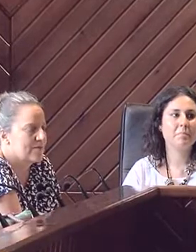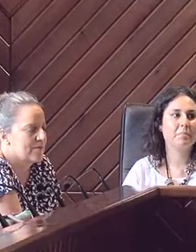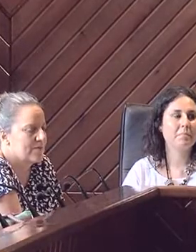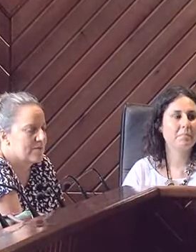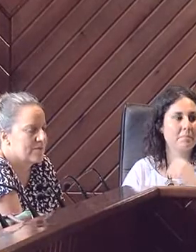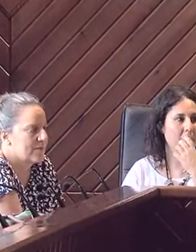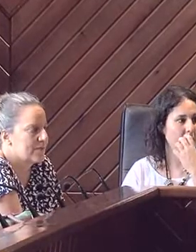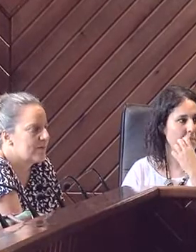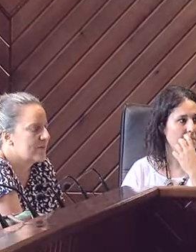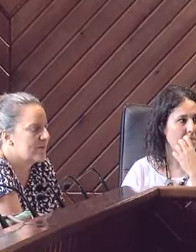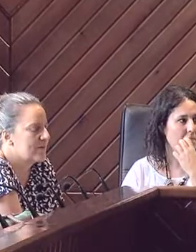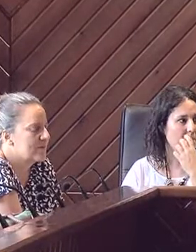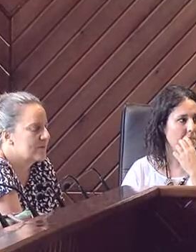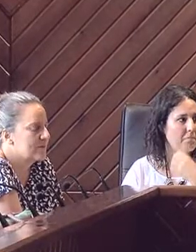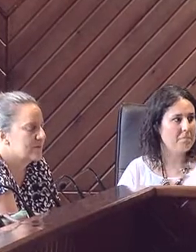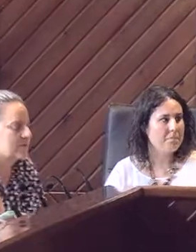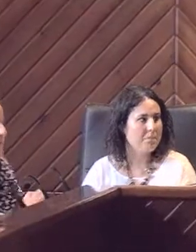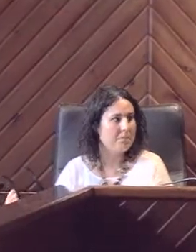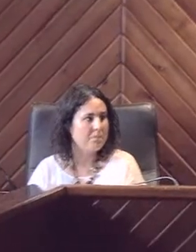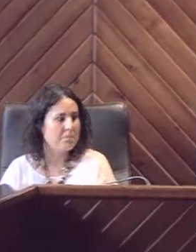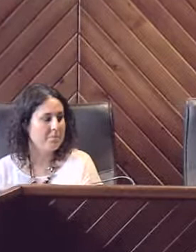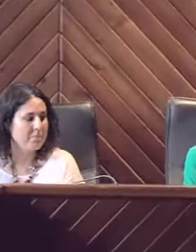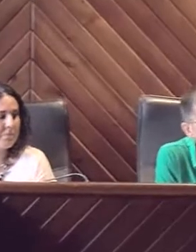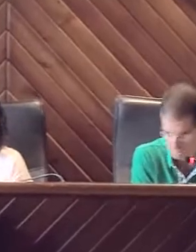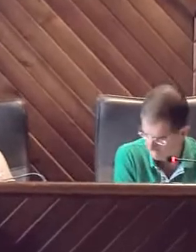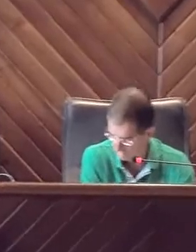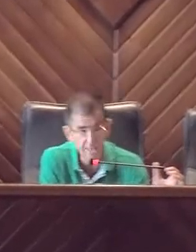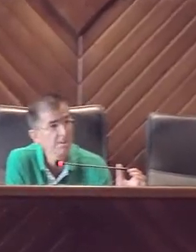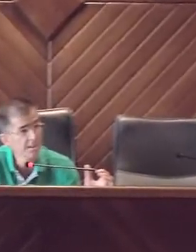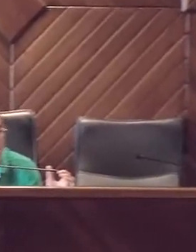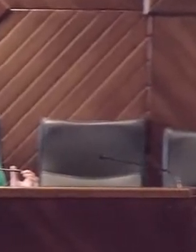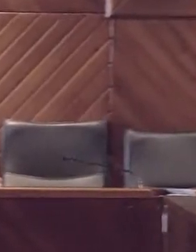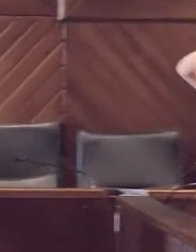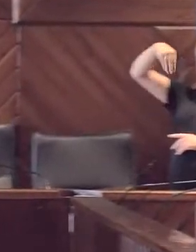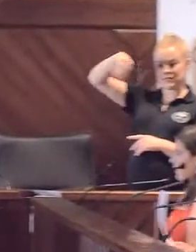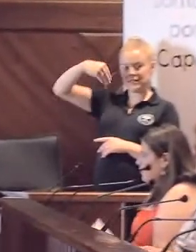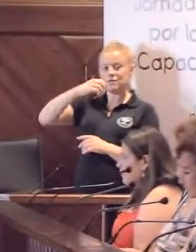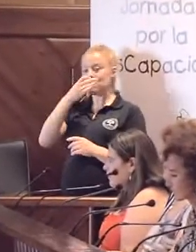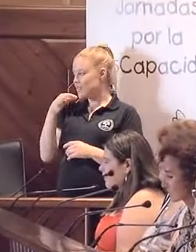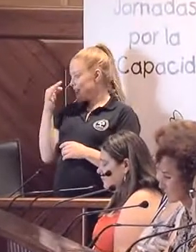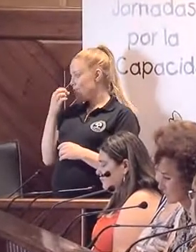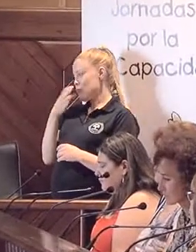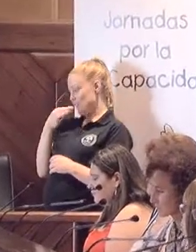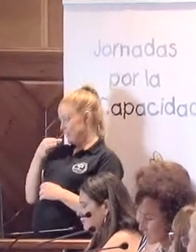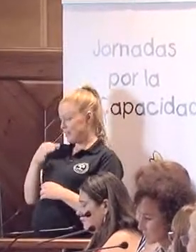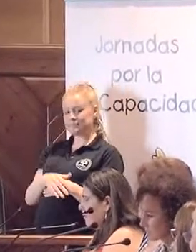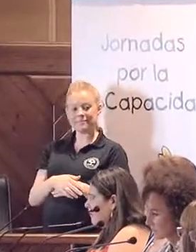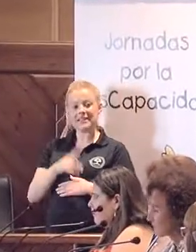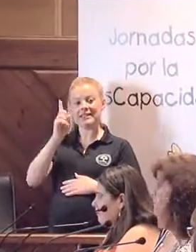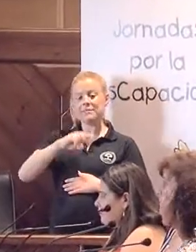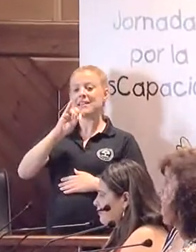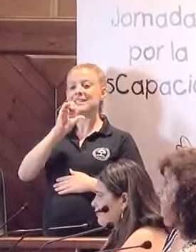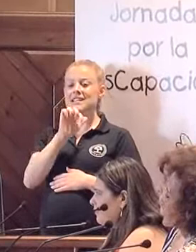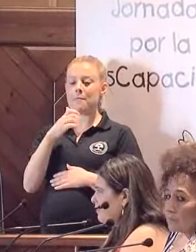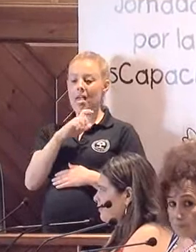Y, para finalizar, por parte de ASORPE, nos acompañan Rafael Cachinero, que es el presidente. Buenas tardes, Rafael. Y Isabel